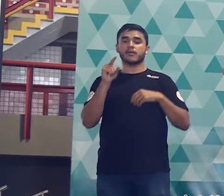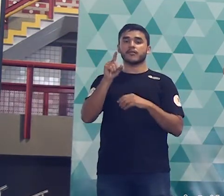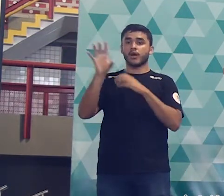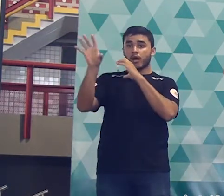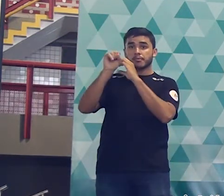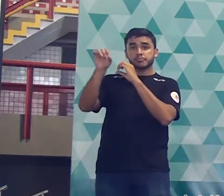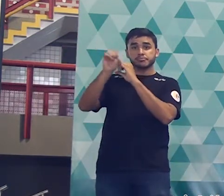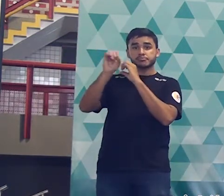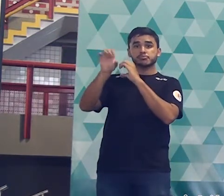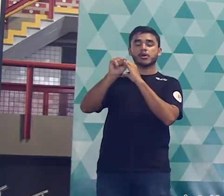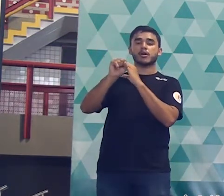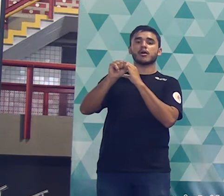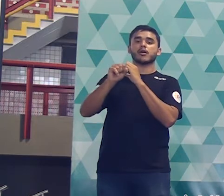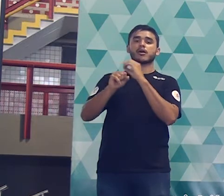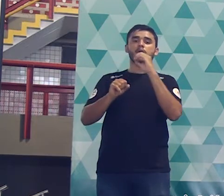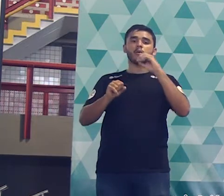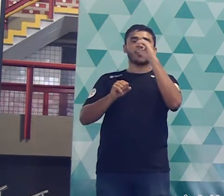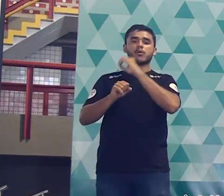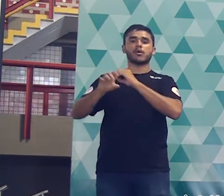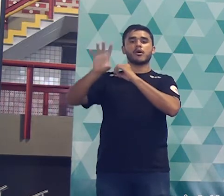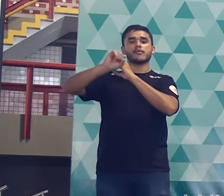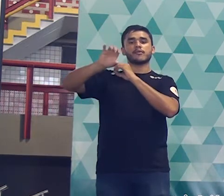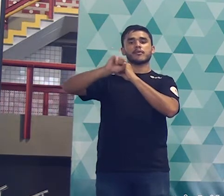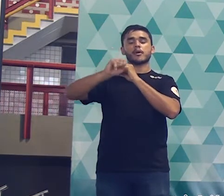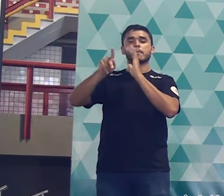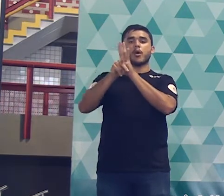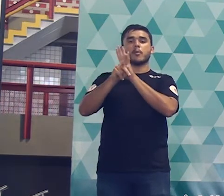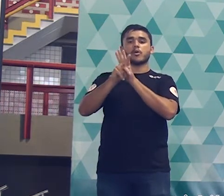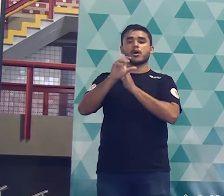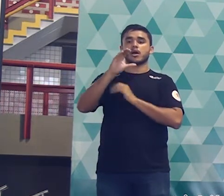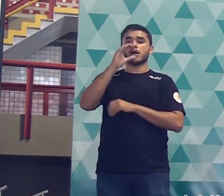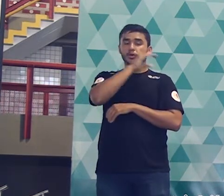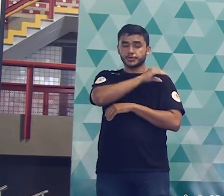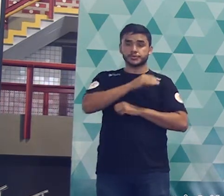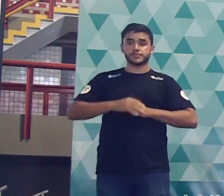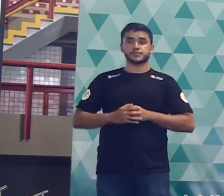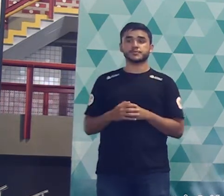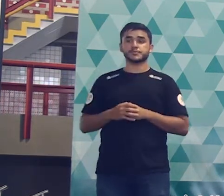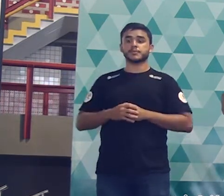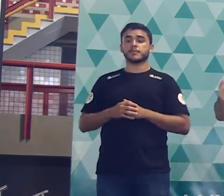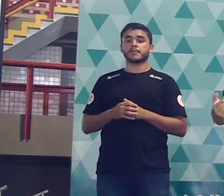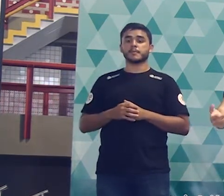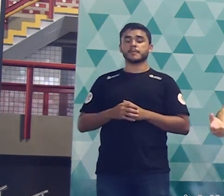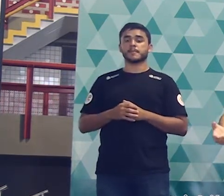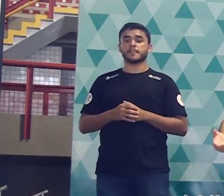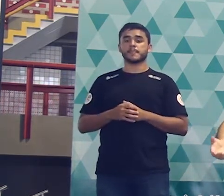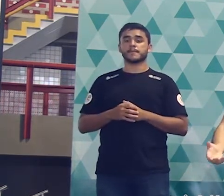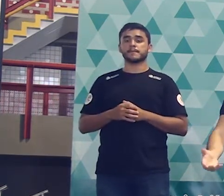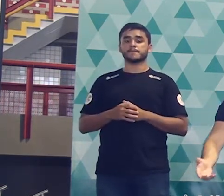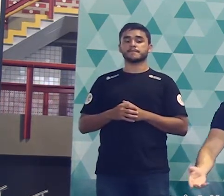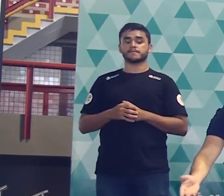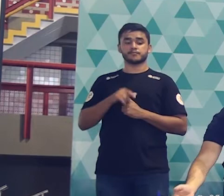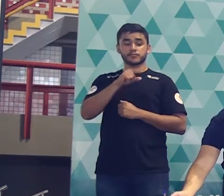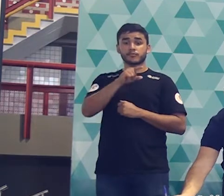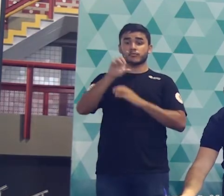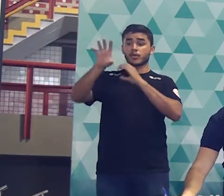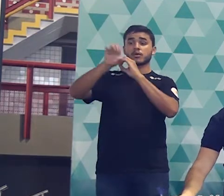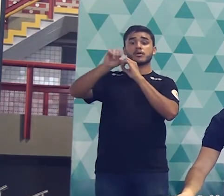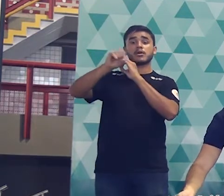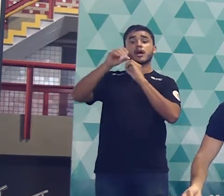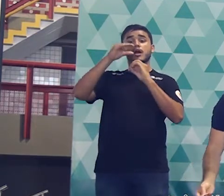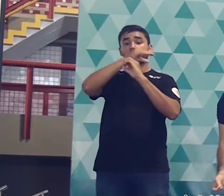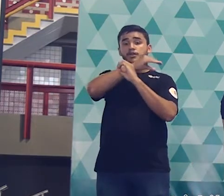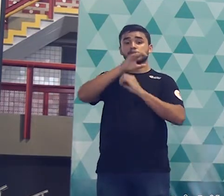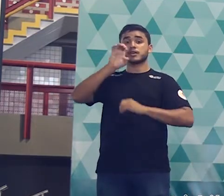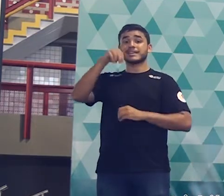calor, é uma reação endo ou exo. Ó, absorver o calor é endo ou é exo? Endo. Se é endo, é